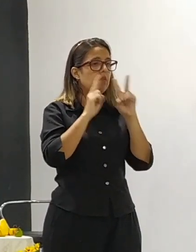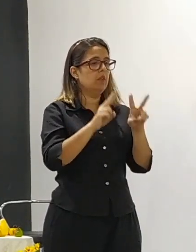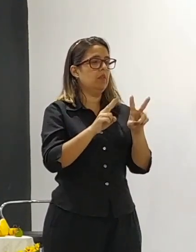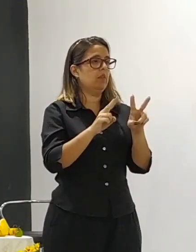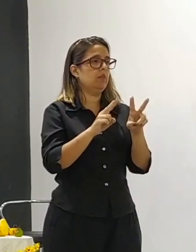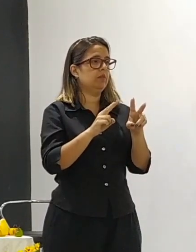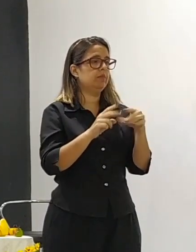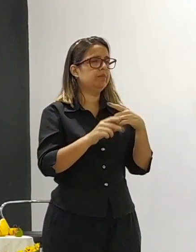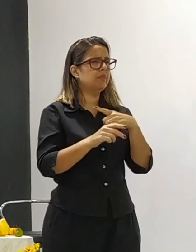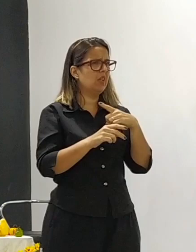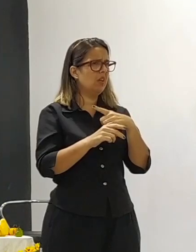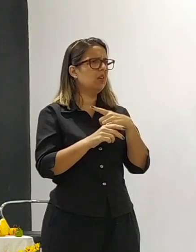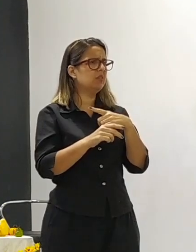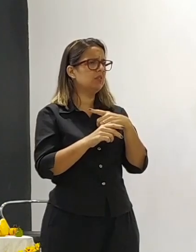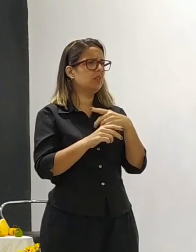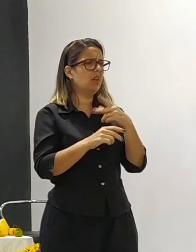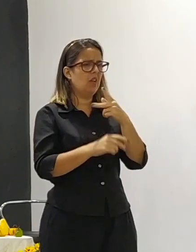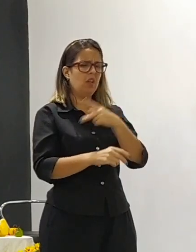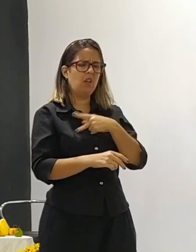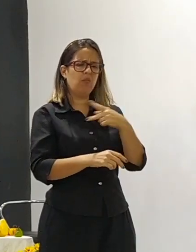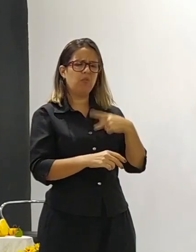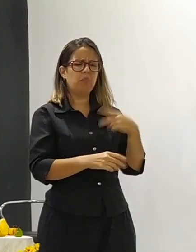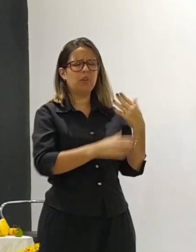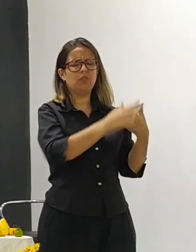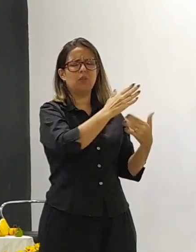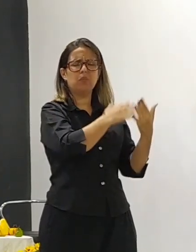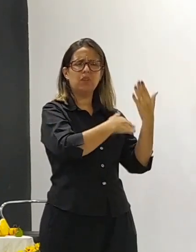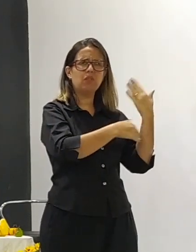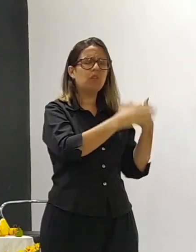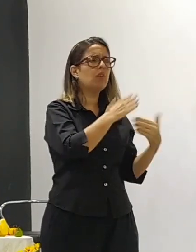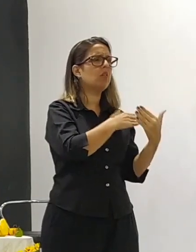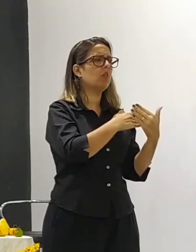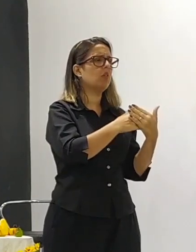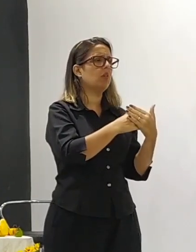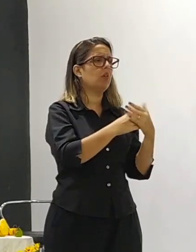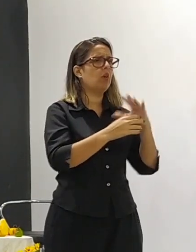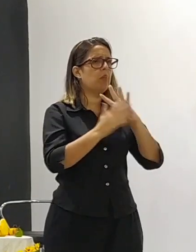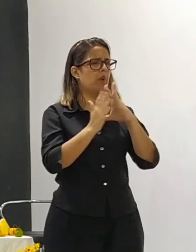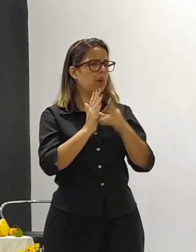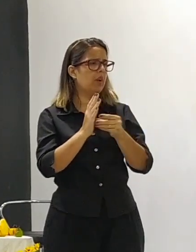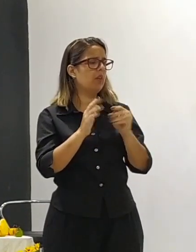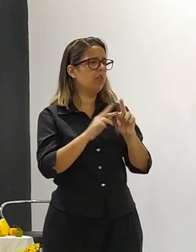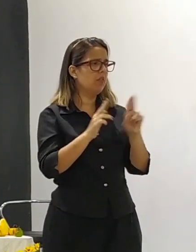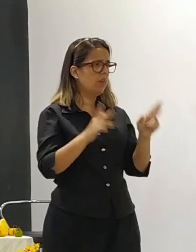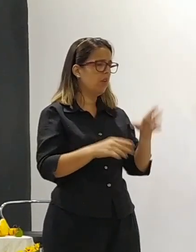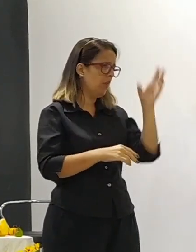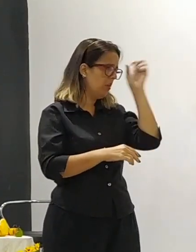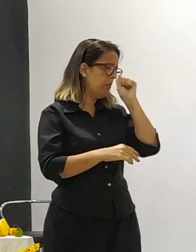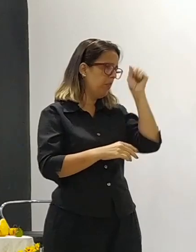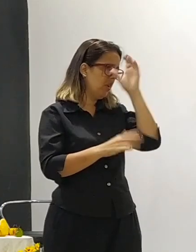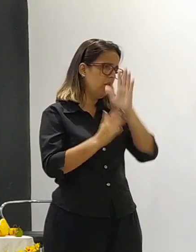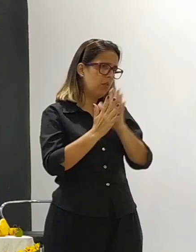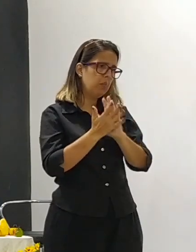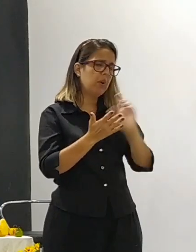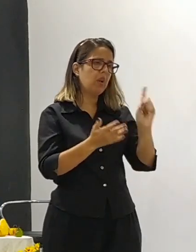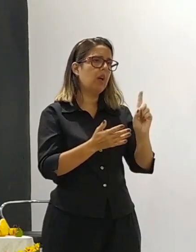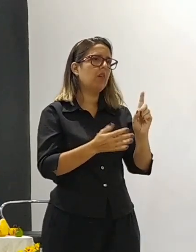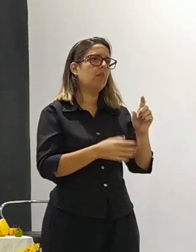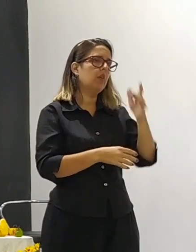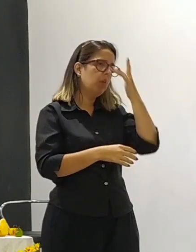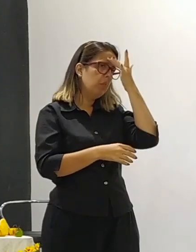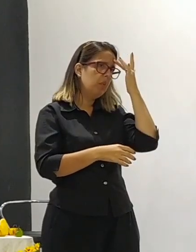visão. Eu fui pastor há muitos anos, numa outra denominação, onde eu aprendi a palavra. Pessoas santas,